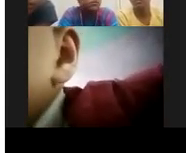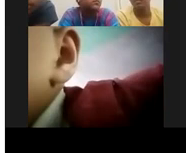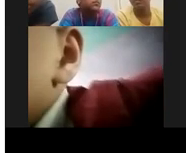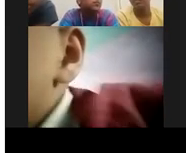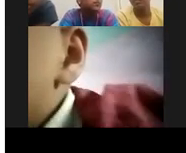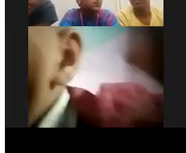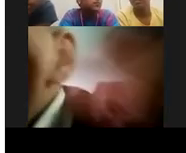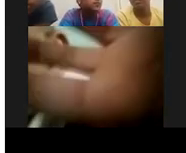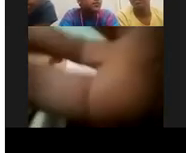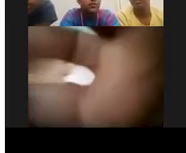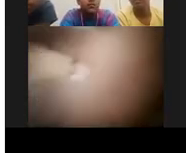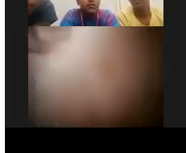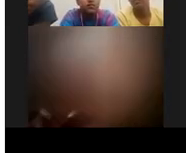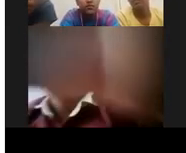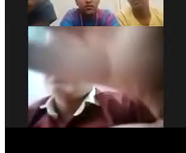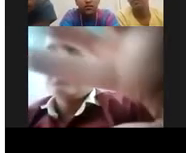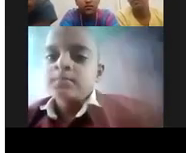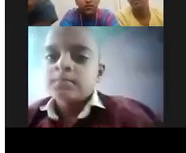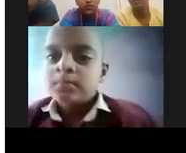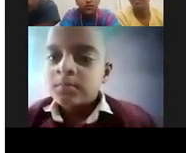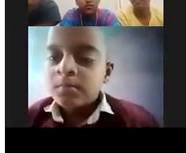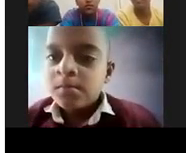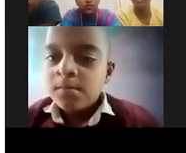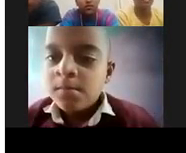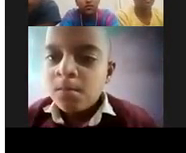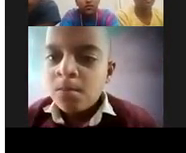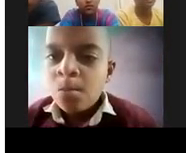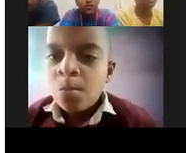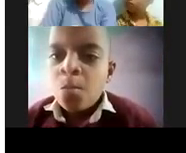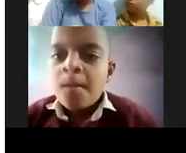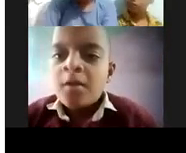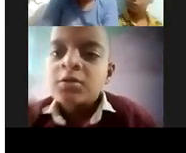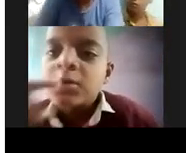అన్ని ఉన్నాయినా? వెరీ గుడ్. జ్ఞానదీప్తి,